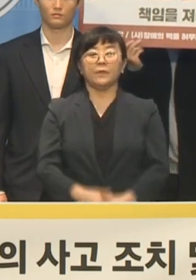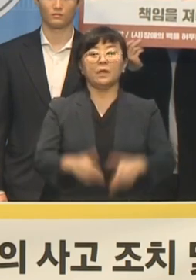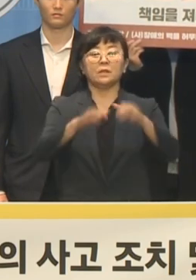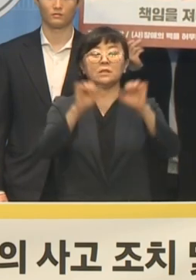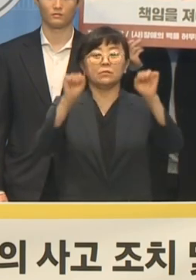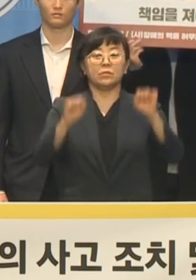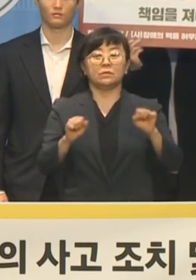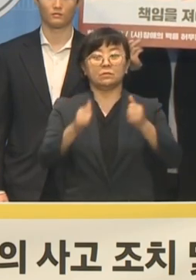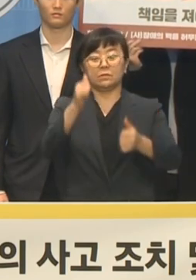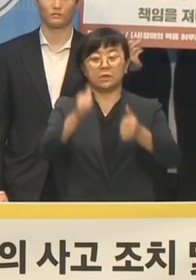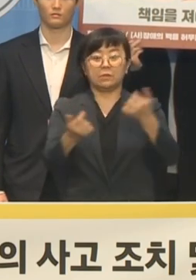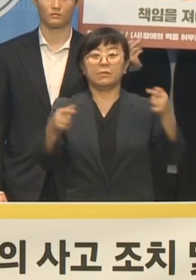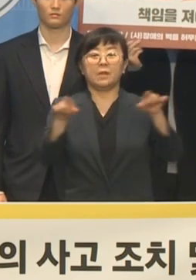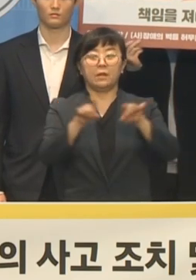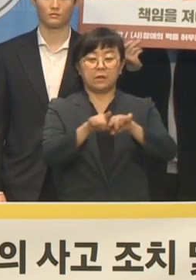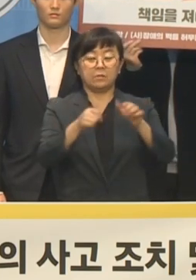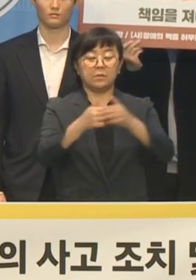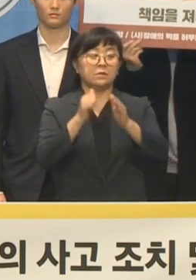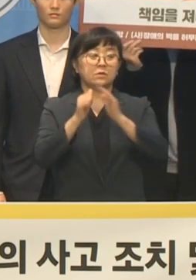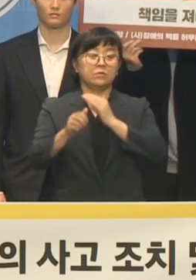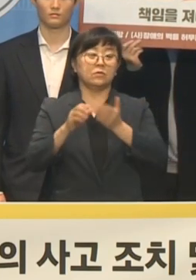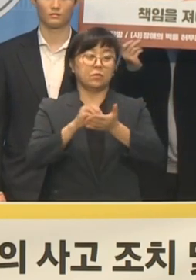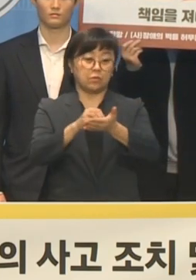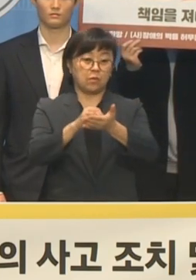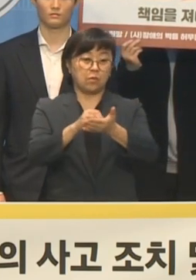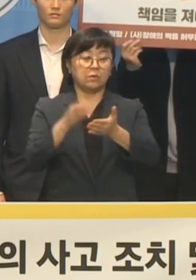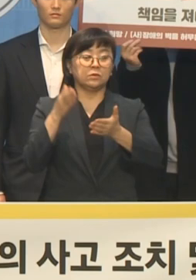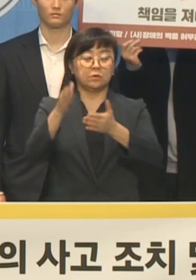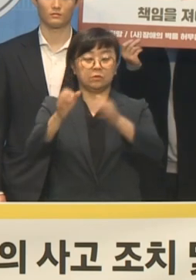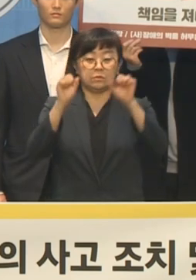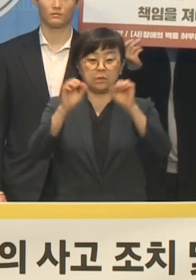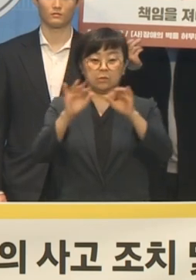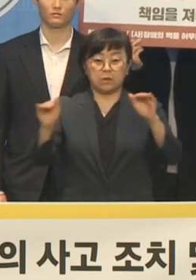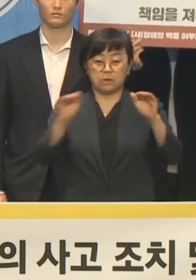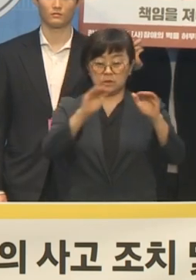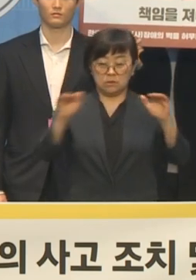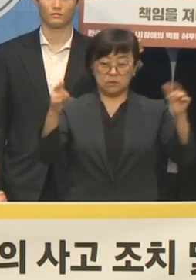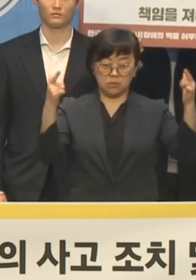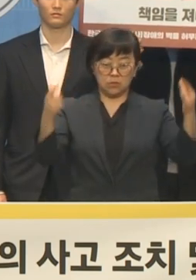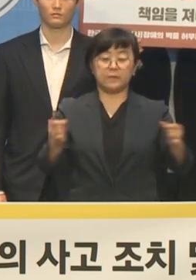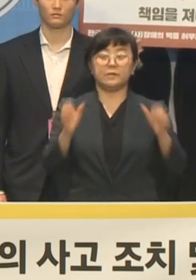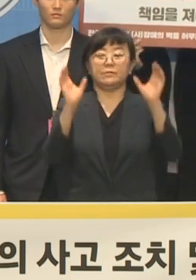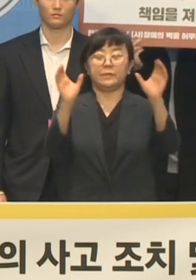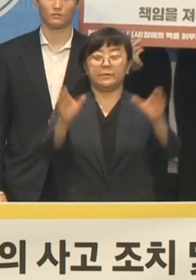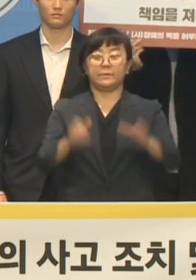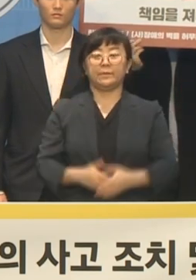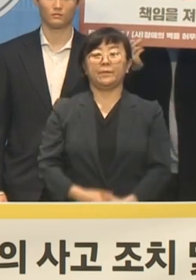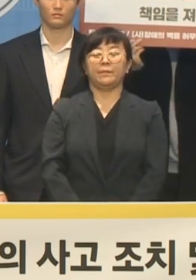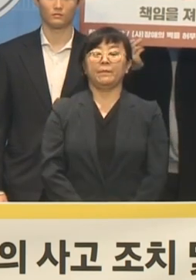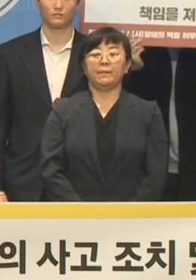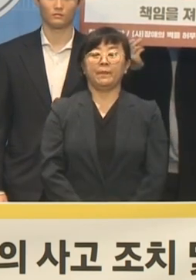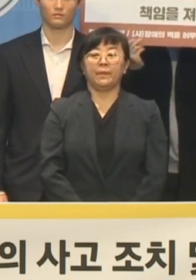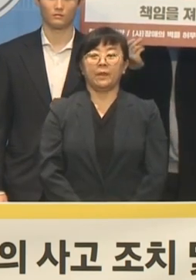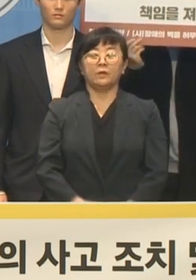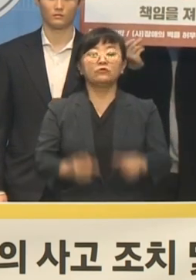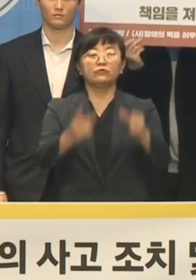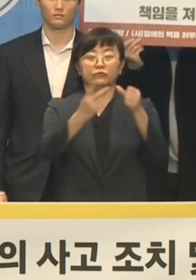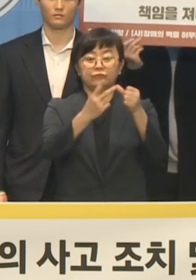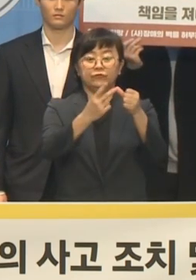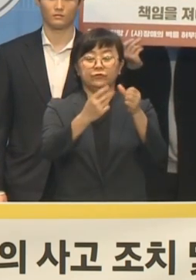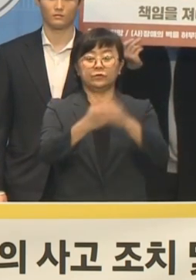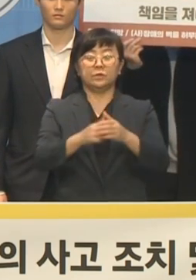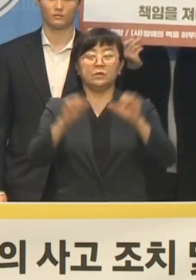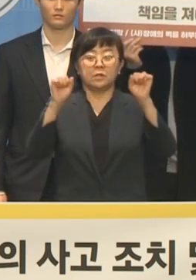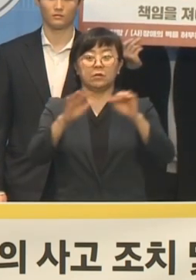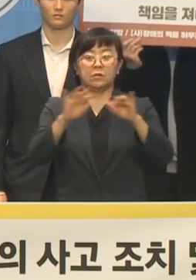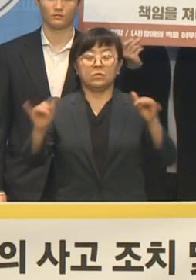스포츠 경기 파트너 선수들을 선수로 등록시켜 전문 체육인의 지위를 부여하겠습니다. 둘째,